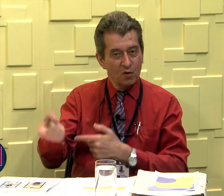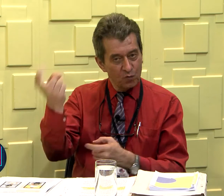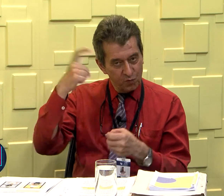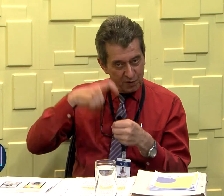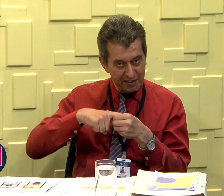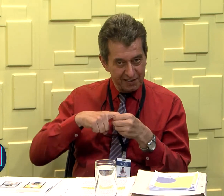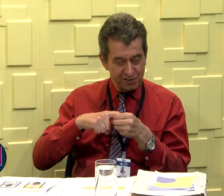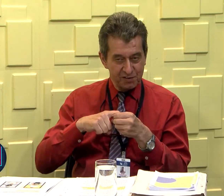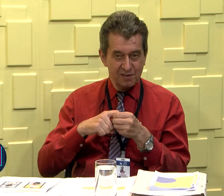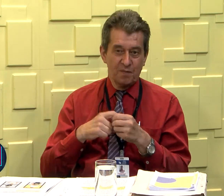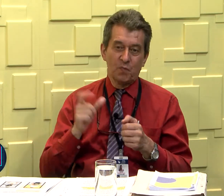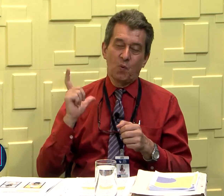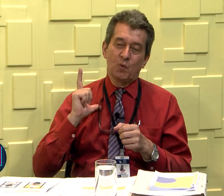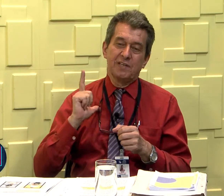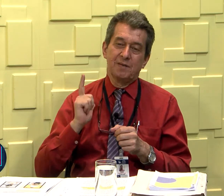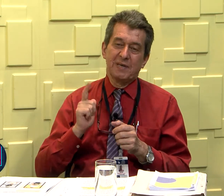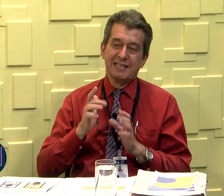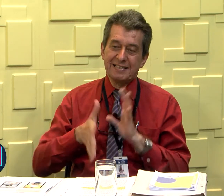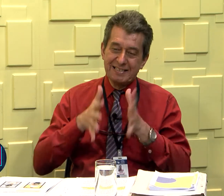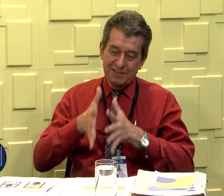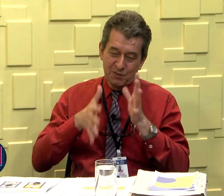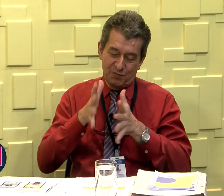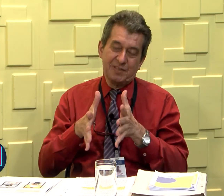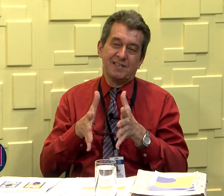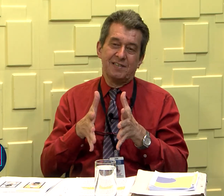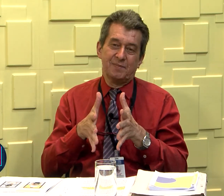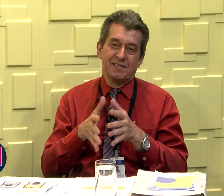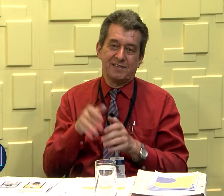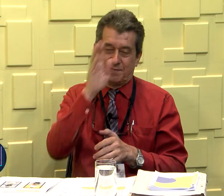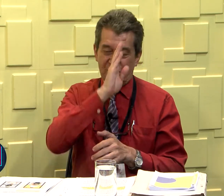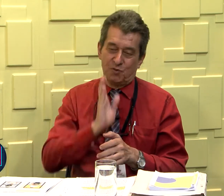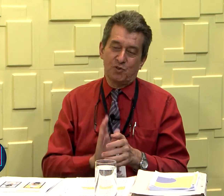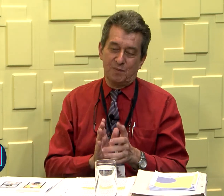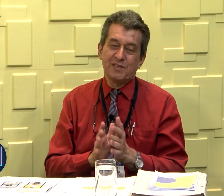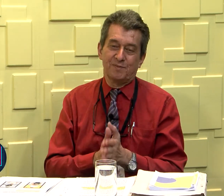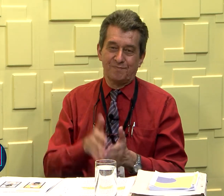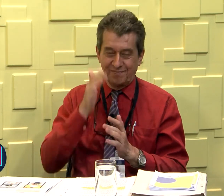linguagem brasileira de sinais até já